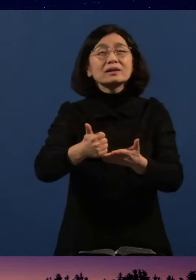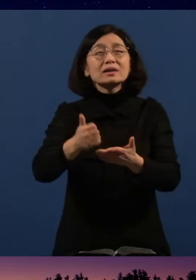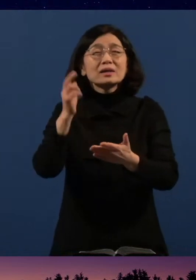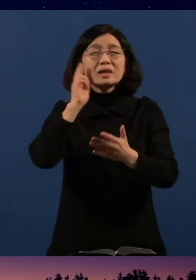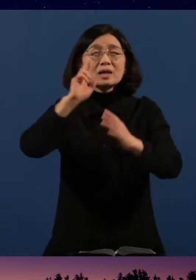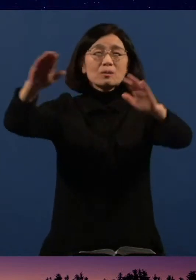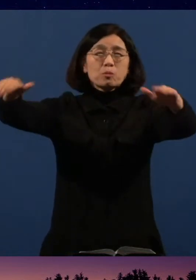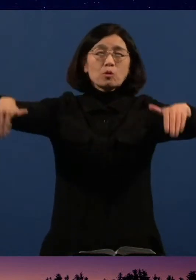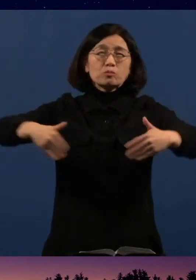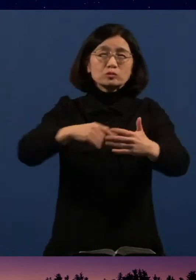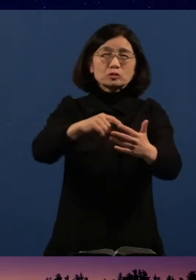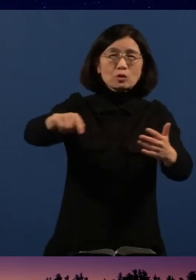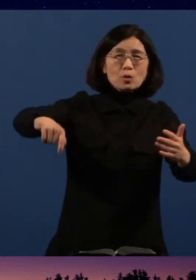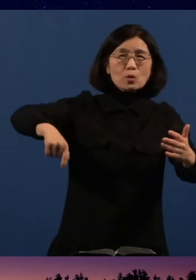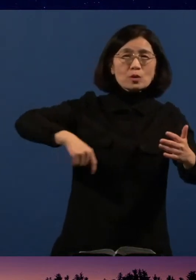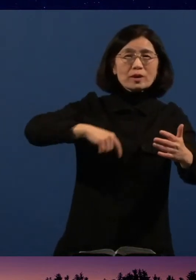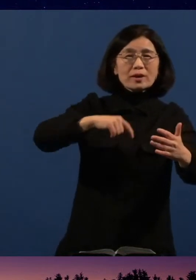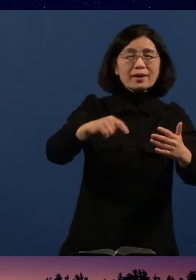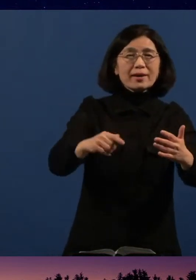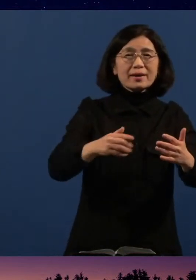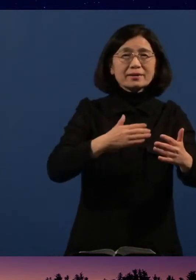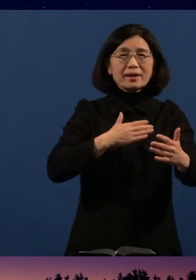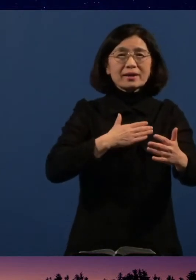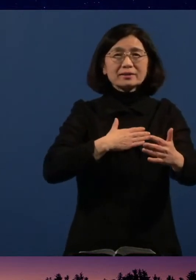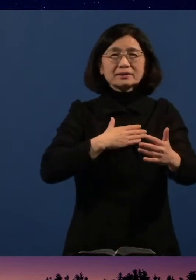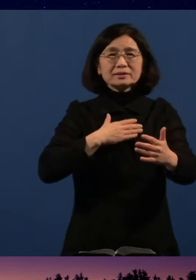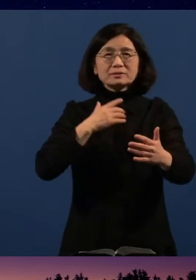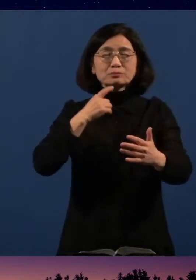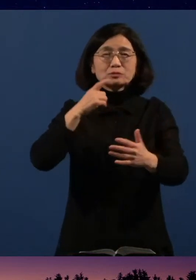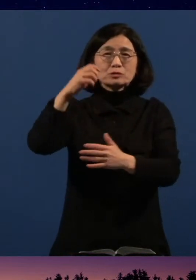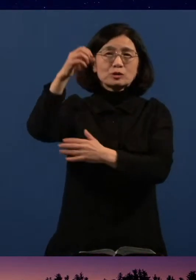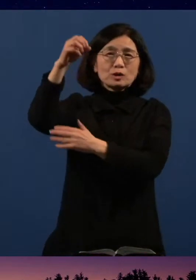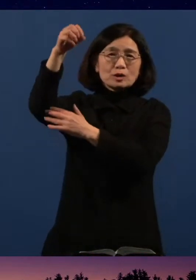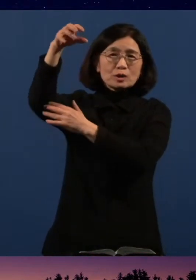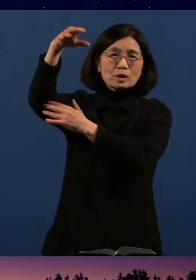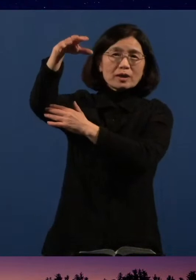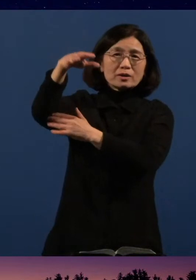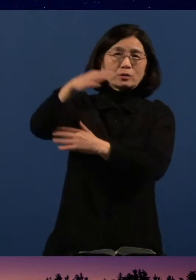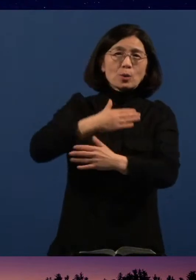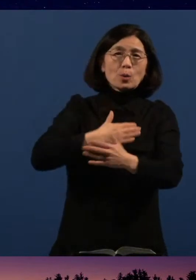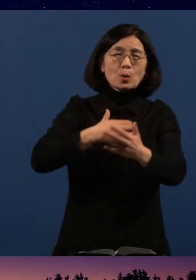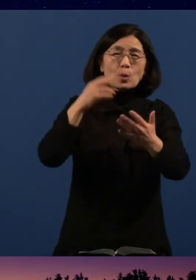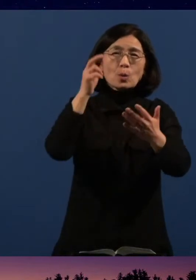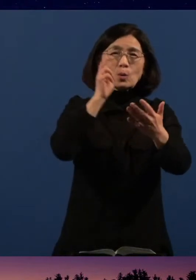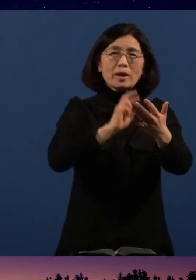하나님, 폭풍 속에 내 등불 내